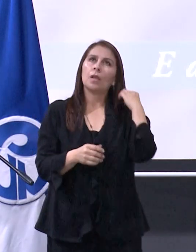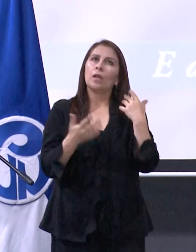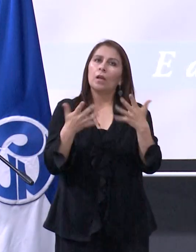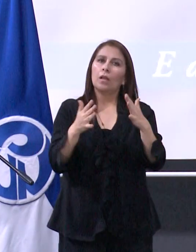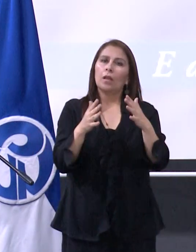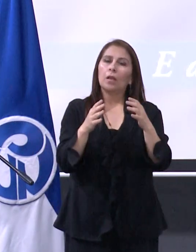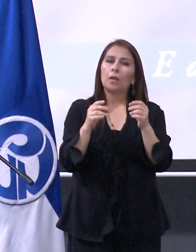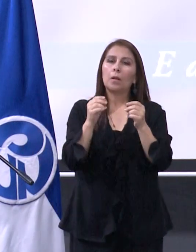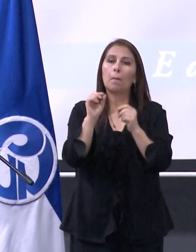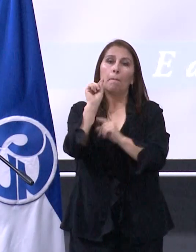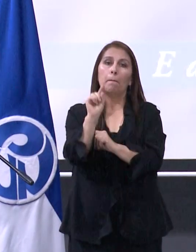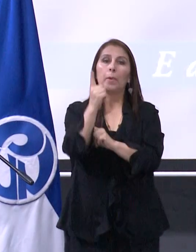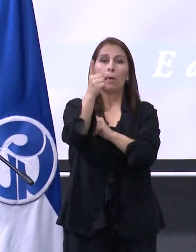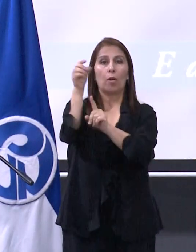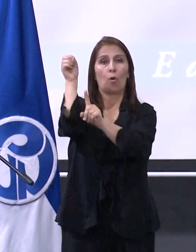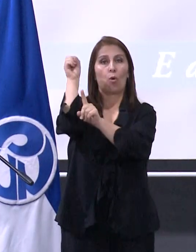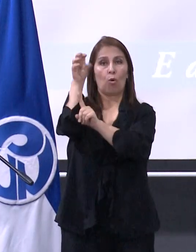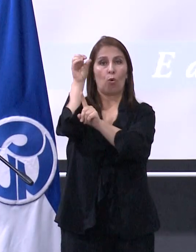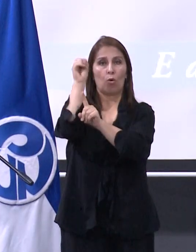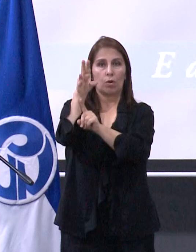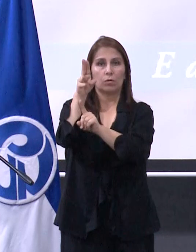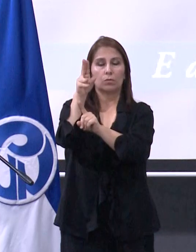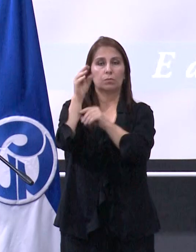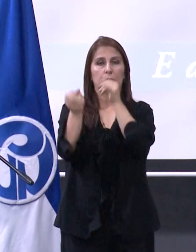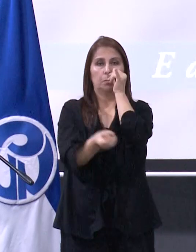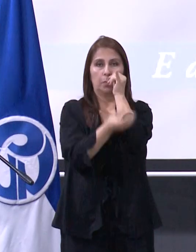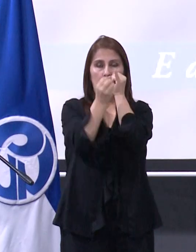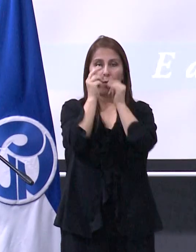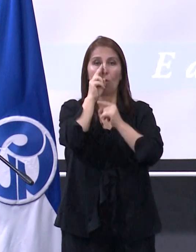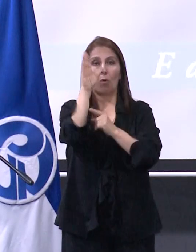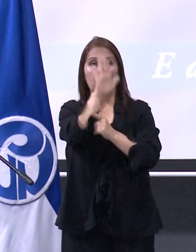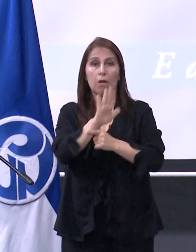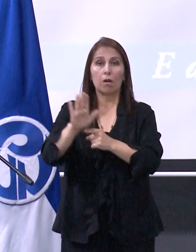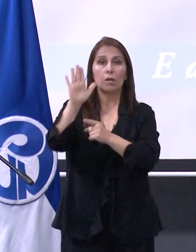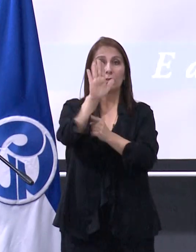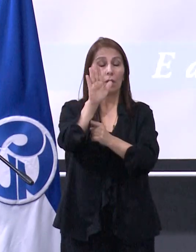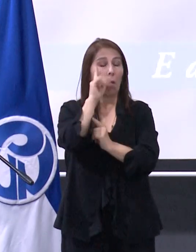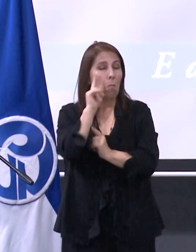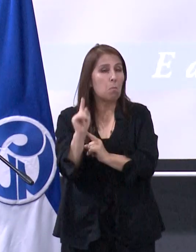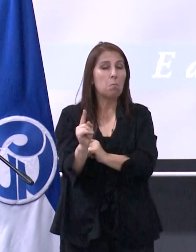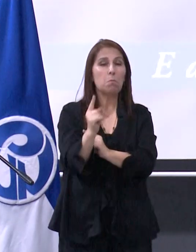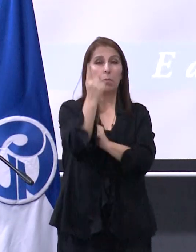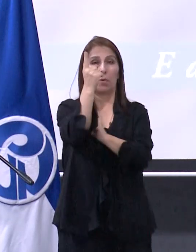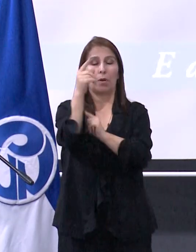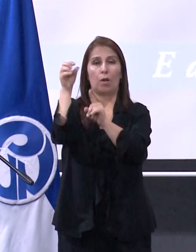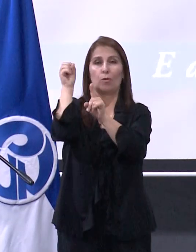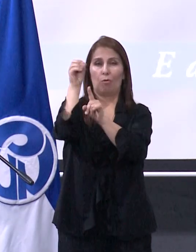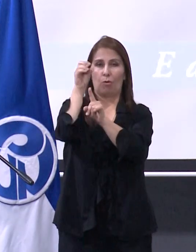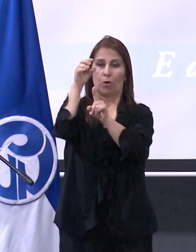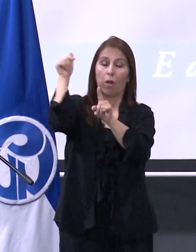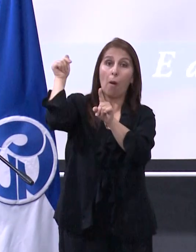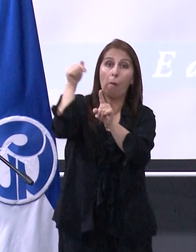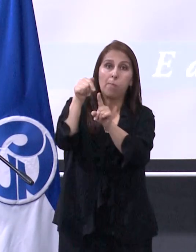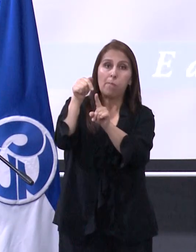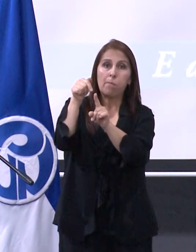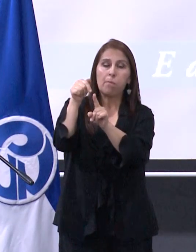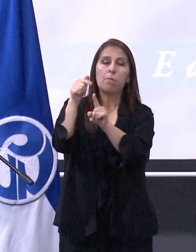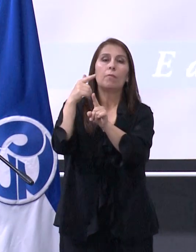eso pedagógico nacional este primer congreso pedagógica nacional fue